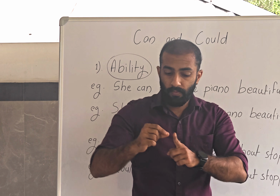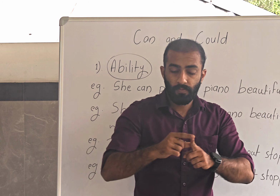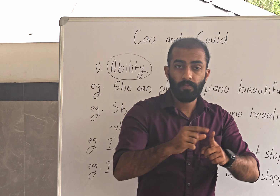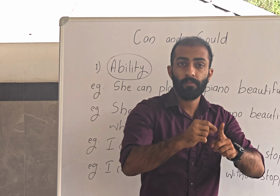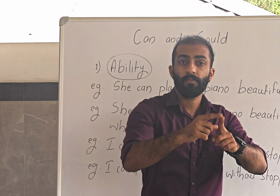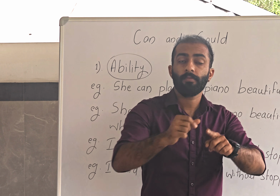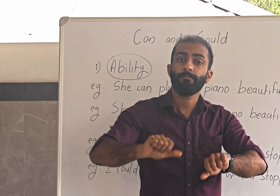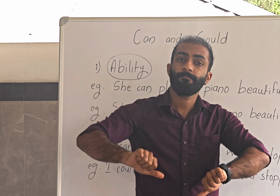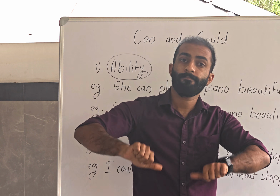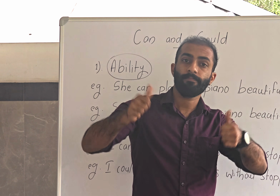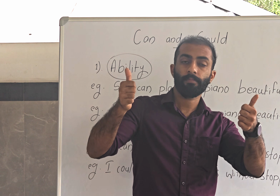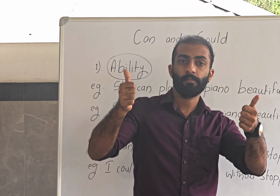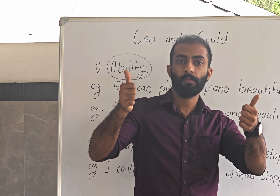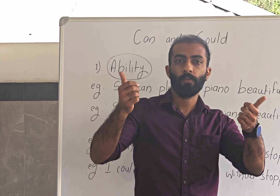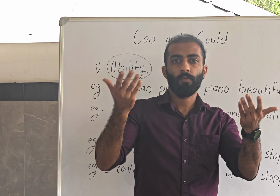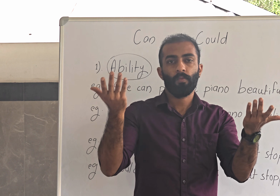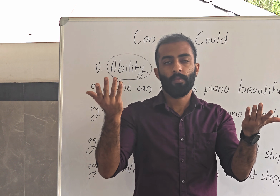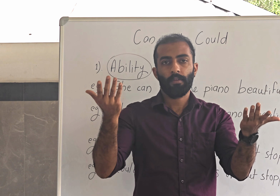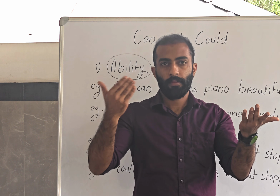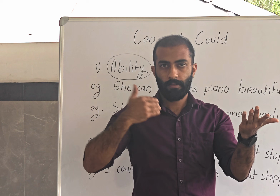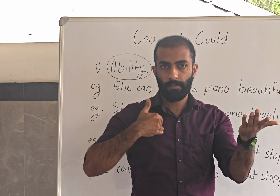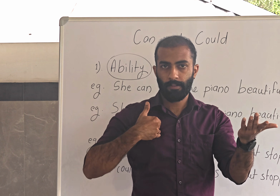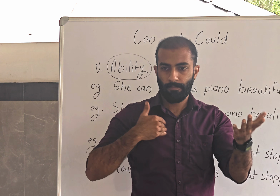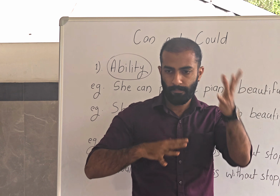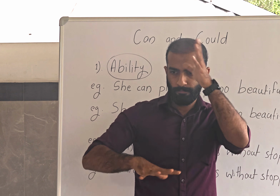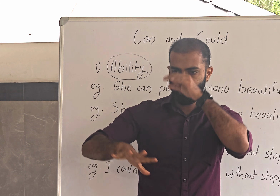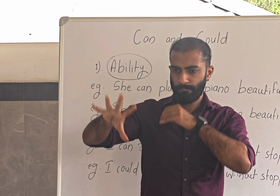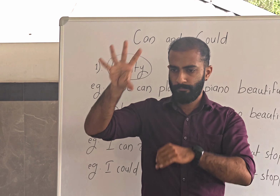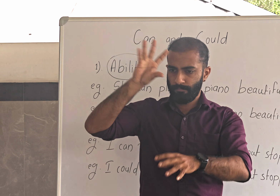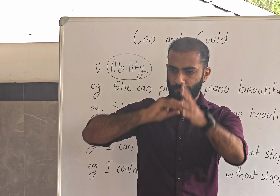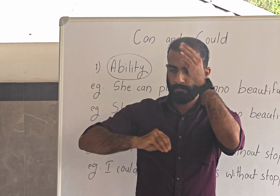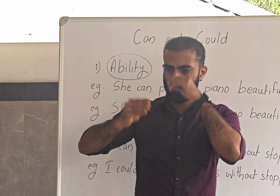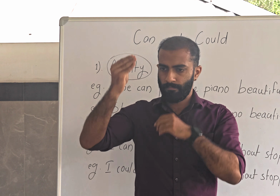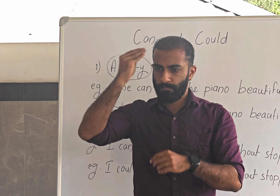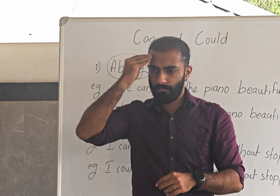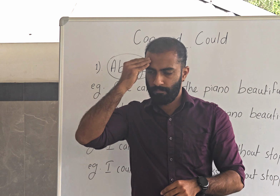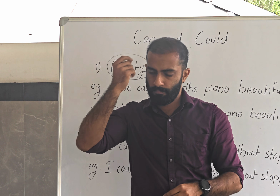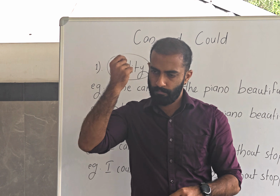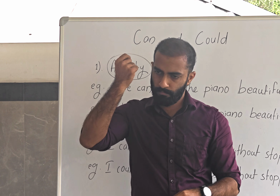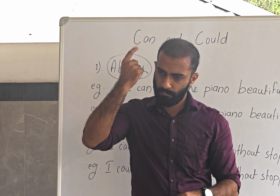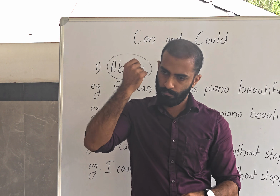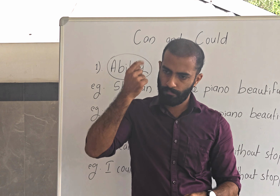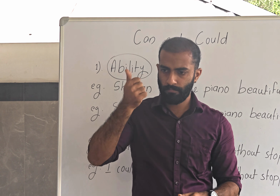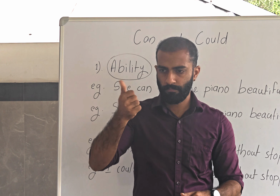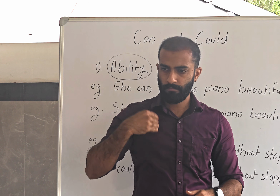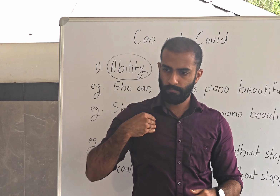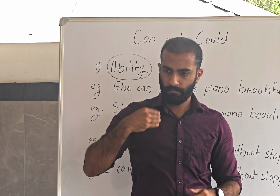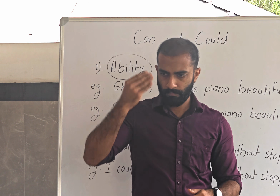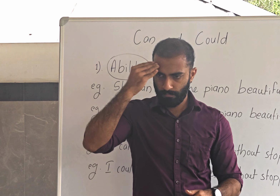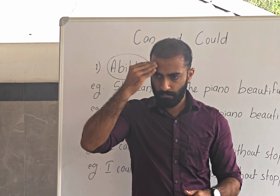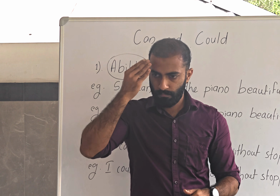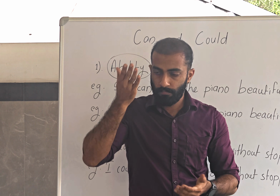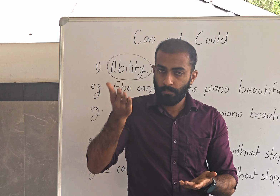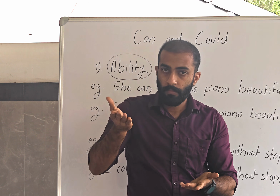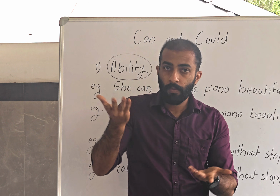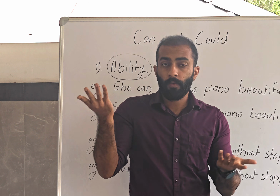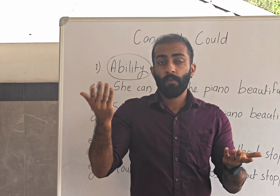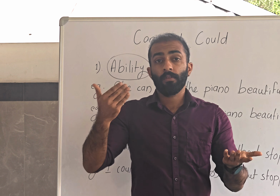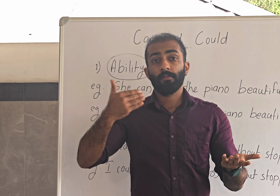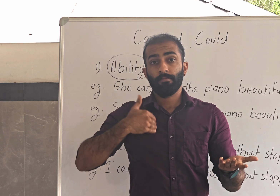കഴിയുന്ന അല്ലെങ്കിൽ ചെയ്ത് വിജയിപ്പിക്കാൻ കഴിയുന്ന എന്തെങ്കിലും കാര്യങ്ങളോ അല്ലെങ്കിൽ നമ്മൾ പഠിച്ചിരിക്കുന്ന മനസ്സിലാക്കിയ കാര്യങ്ങളോ അല്ലെങ്കിൽ നമ്മുടെ തന്നെ